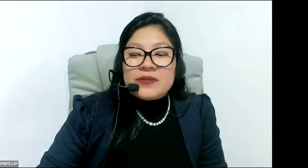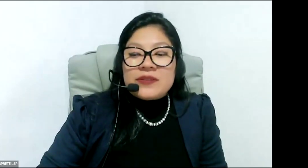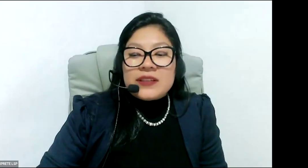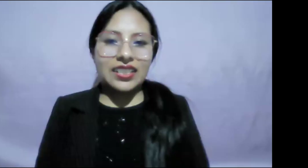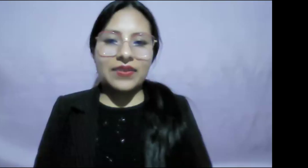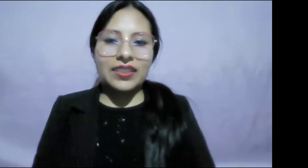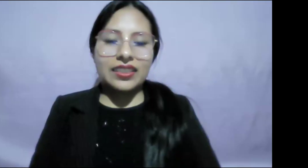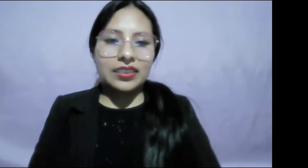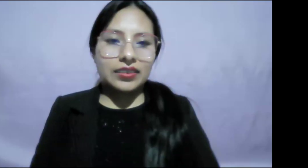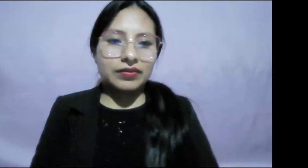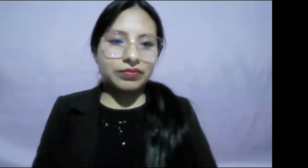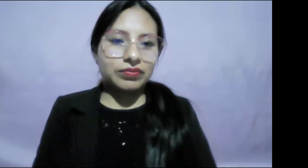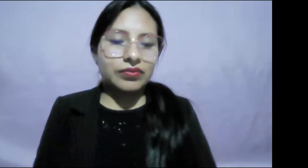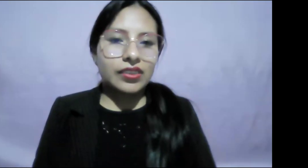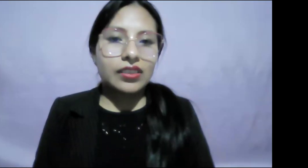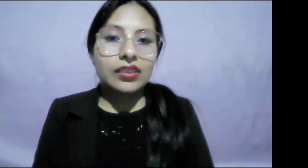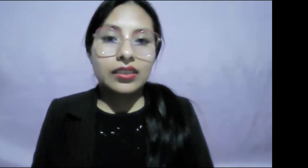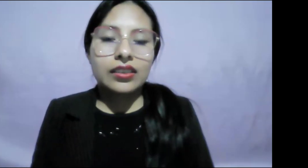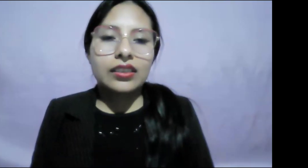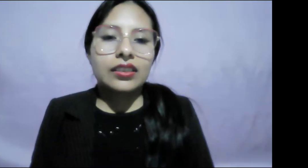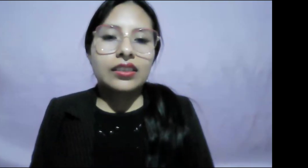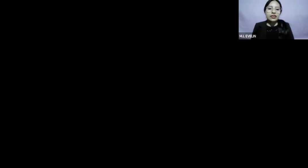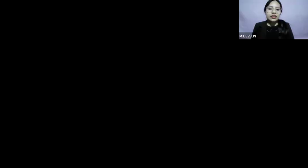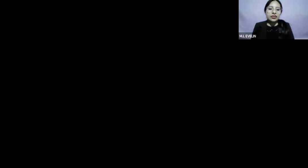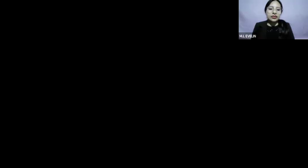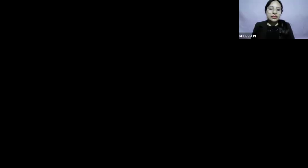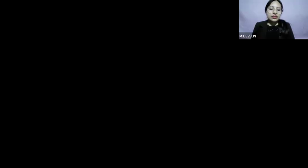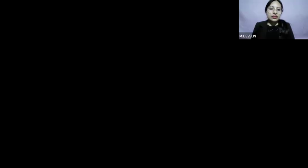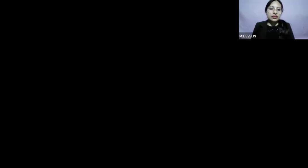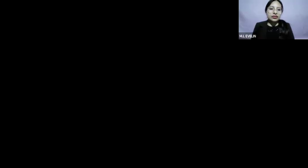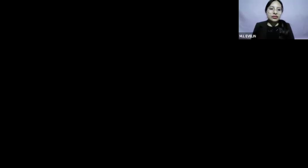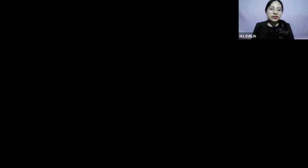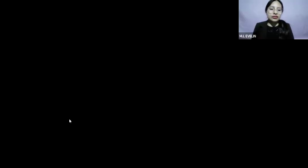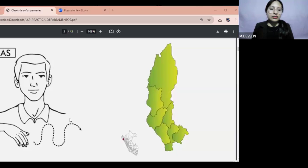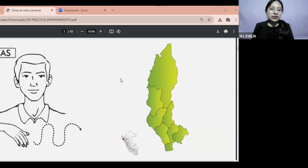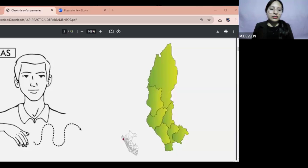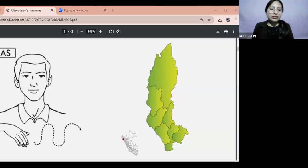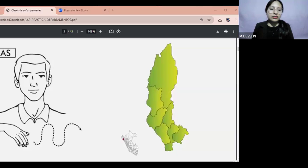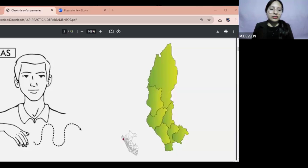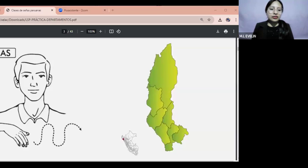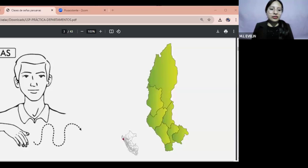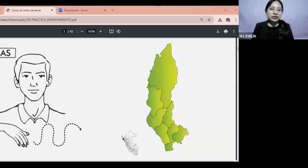continuamos entonces con el departamento de